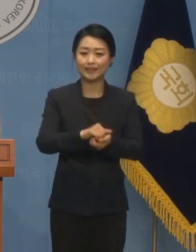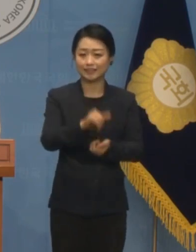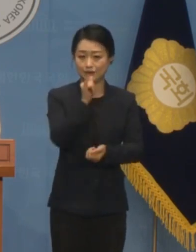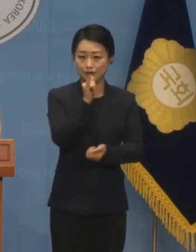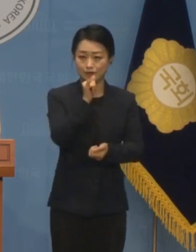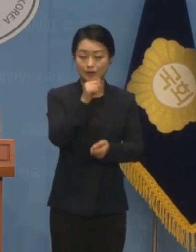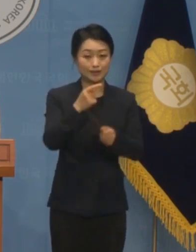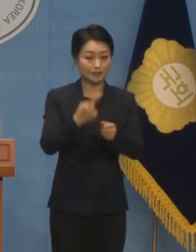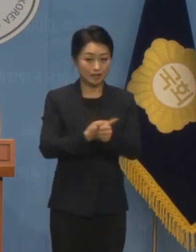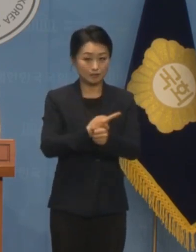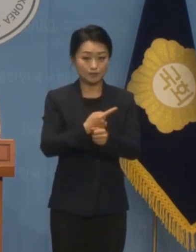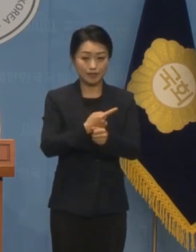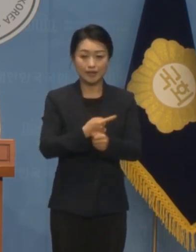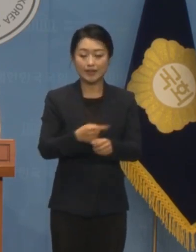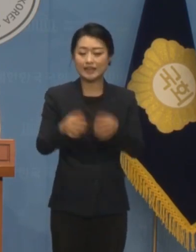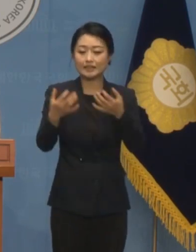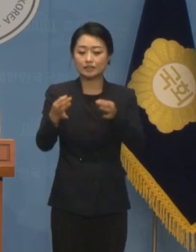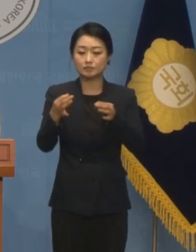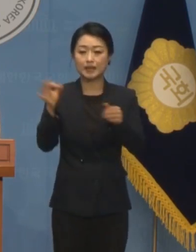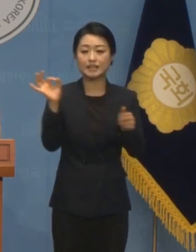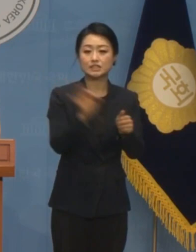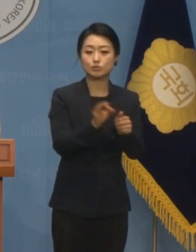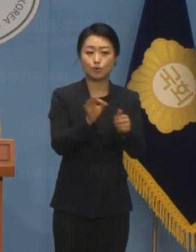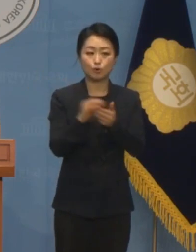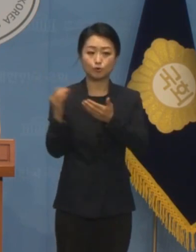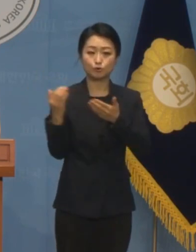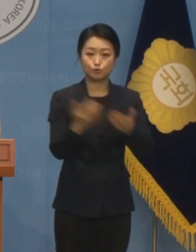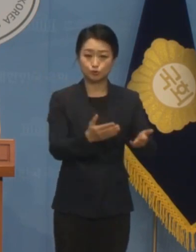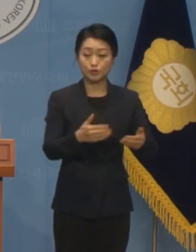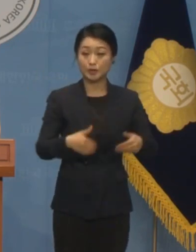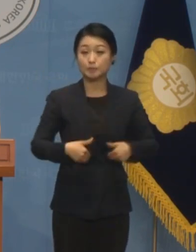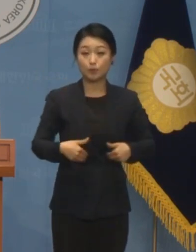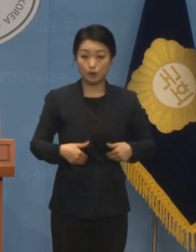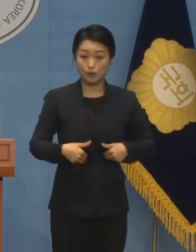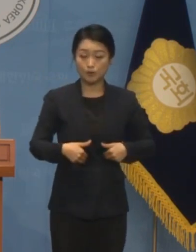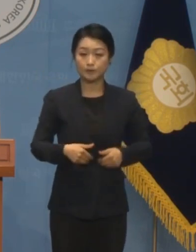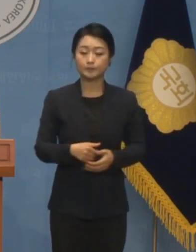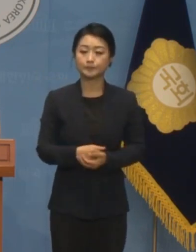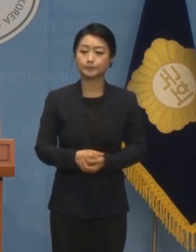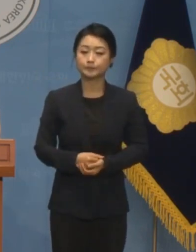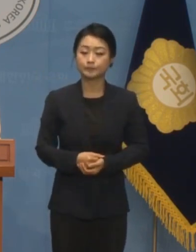때문에 금융의 역할이 그 어느 때보다 중요한 시점입니다.